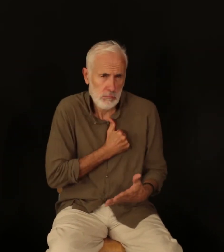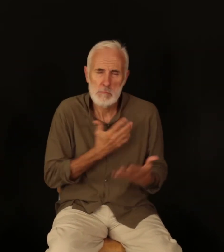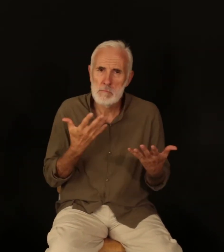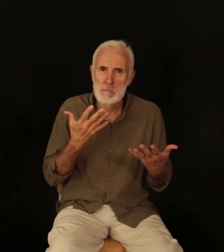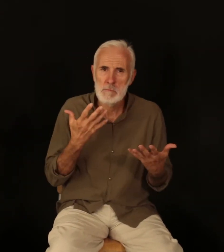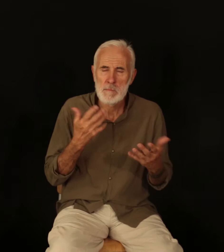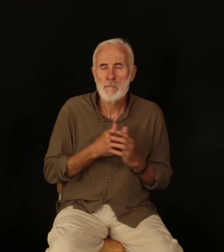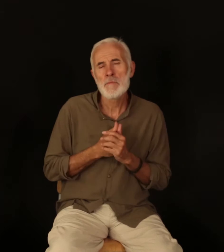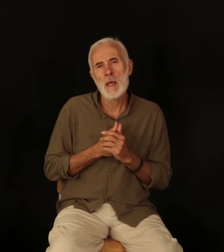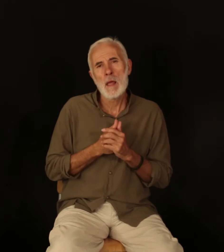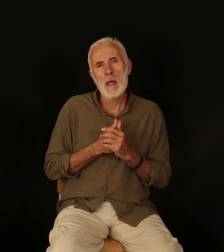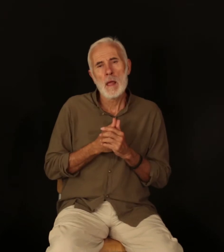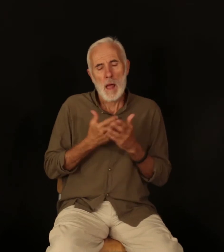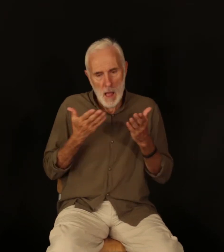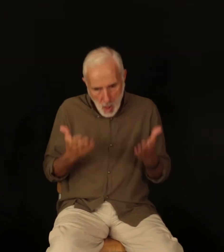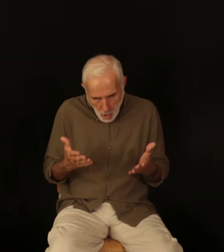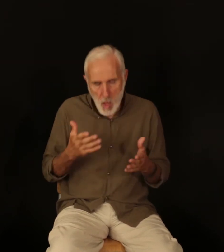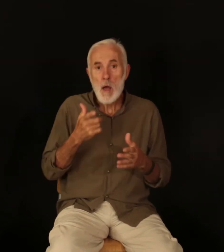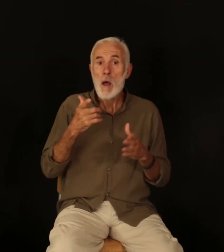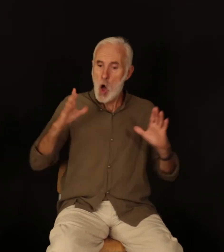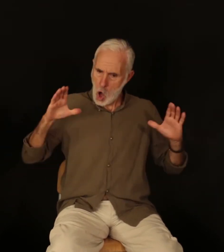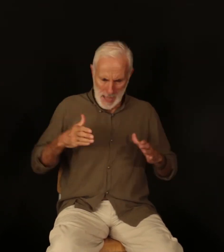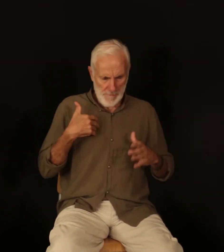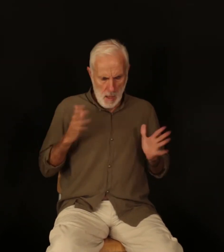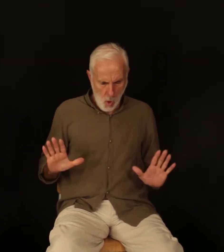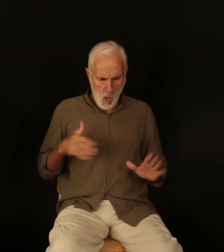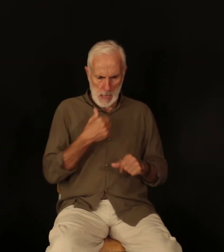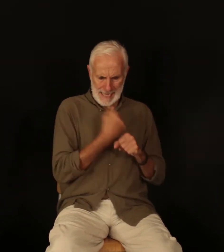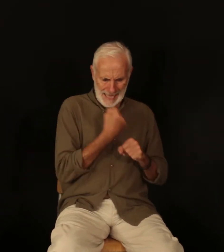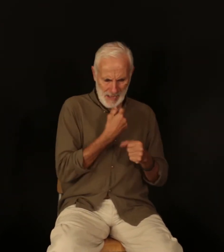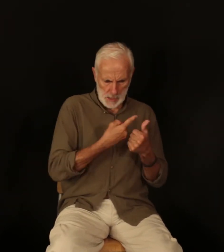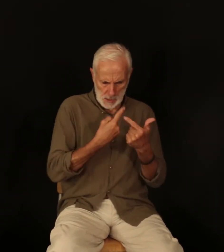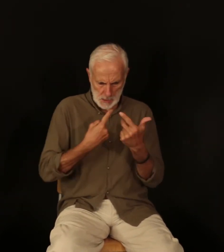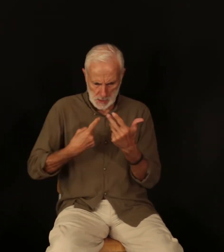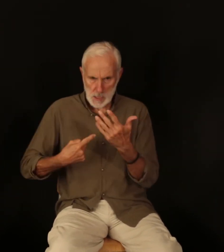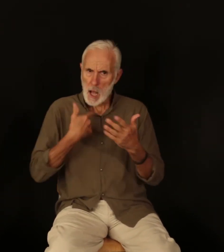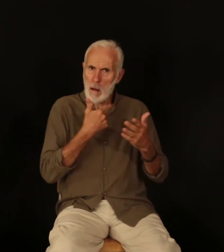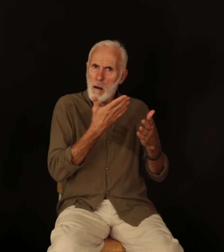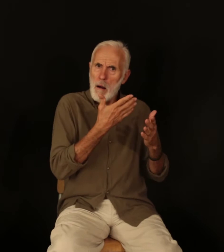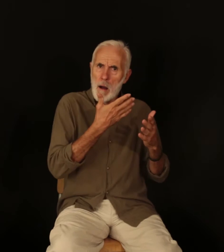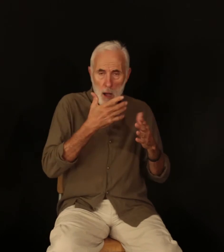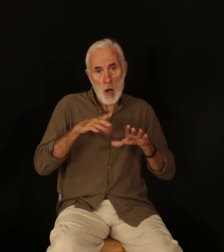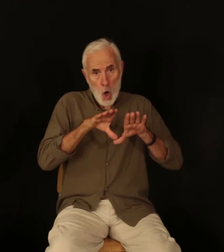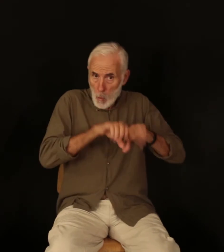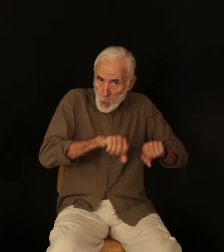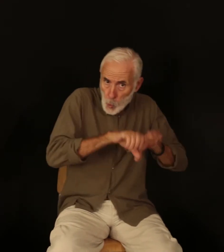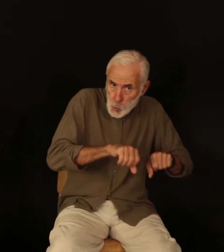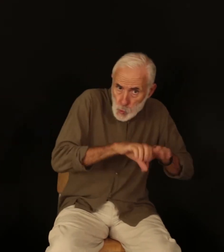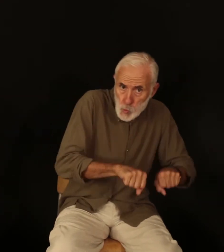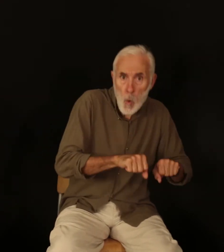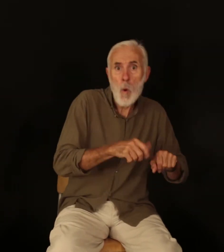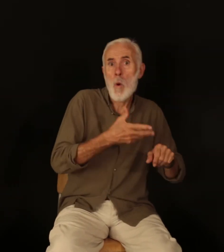Afin d'accomplir les différentes tâches que le collectif s'est données, donc notamment la production de la revue, mais également l'alimentation d'un